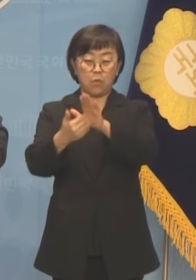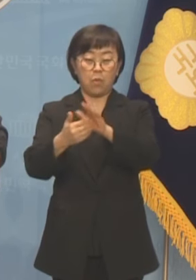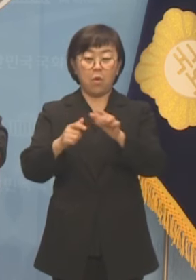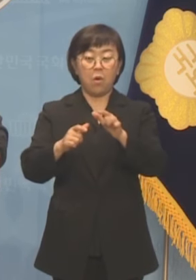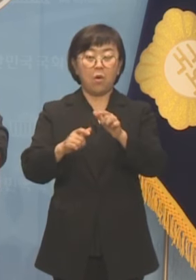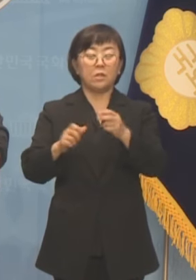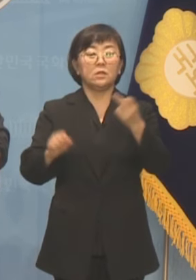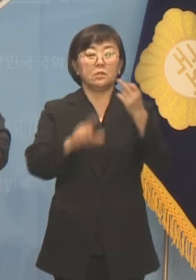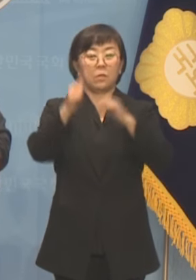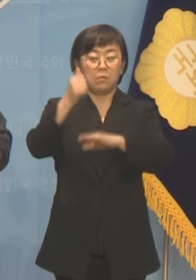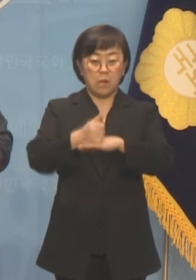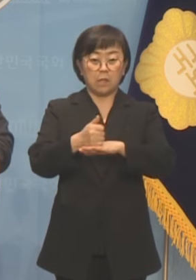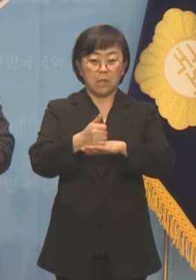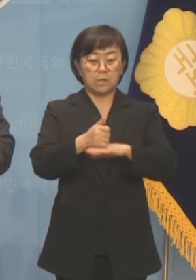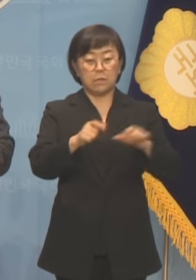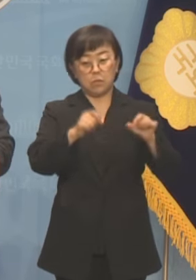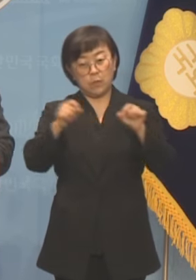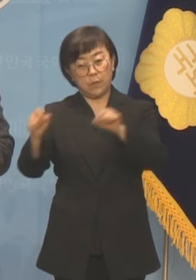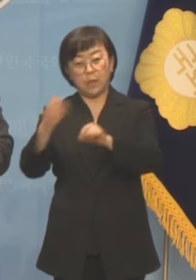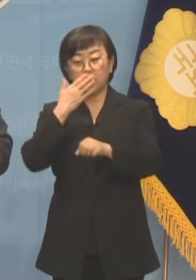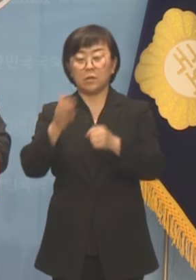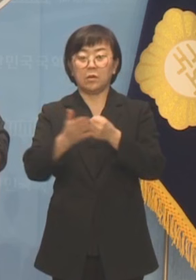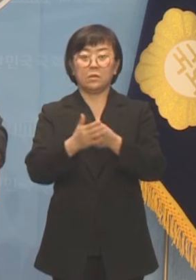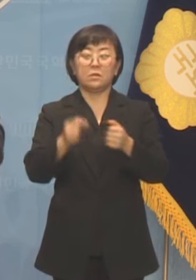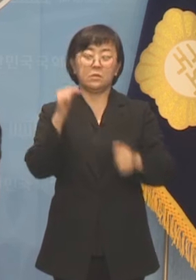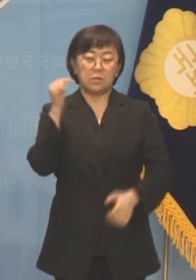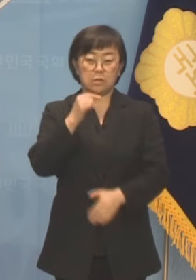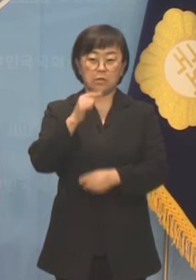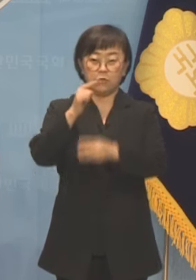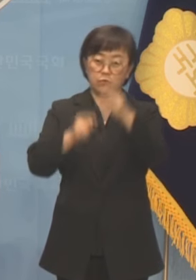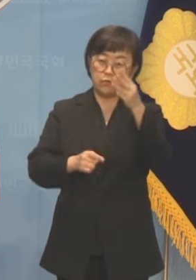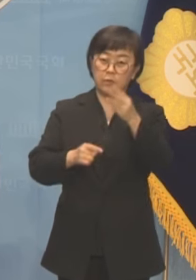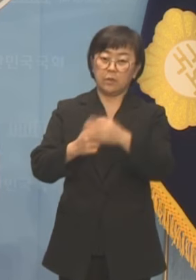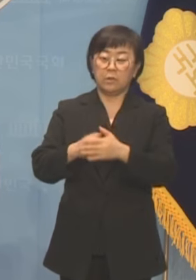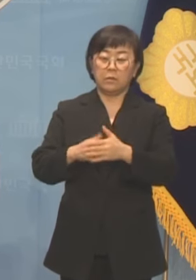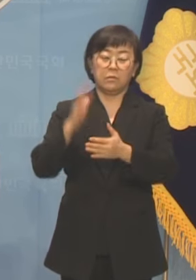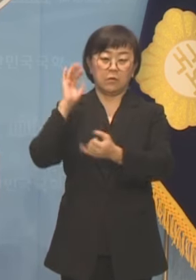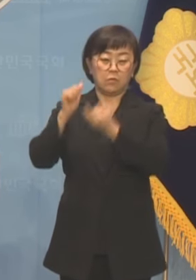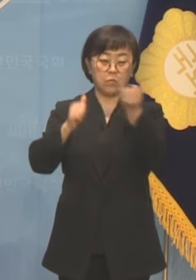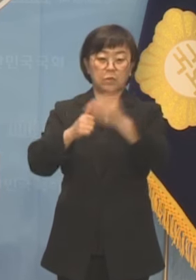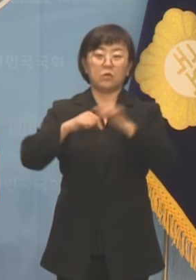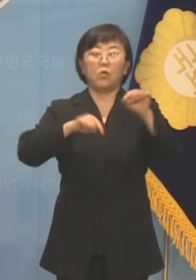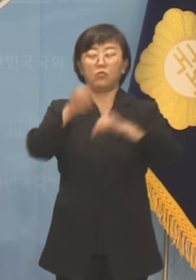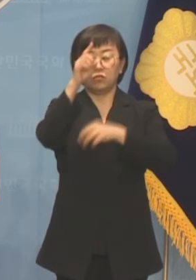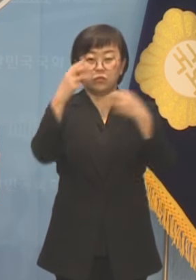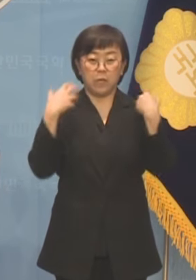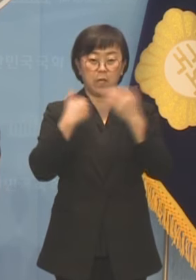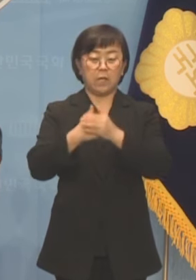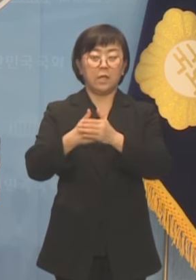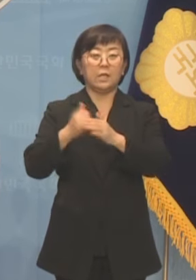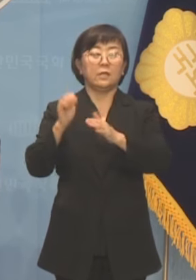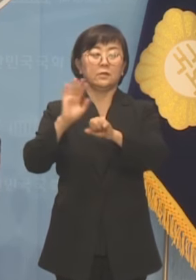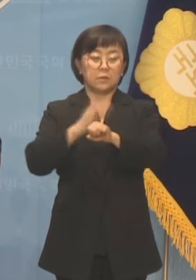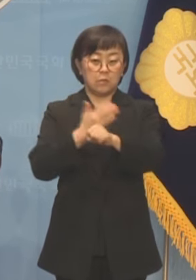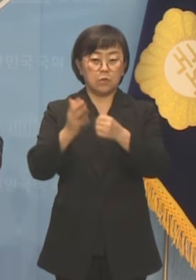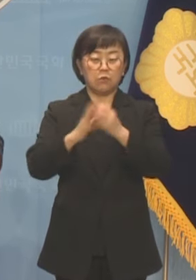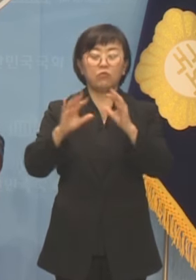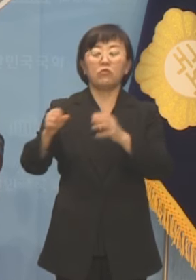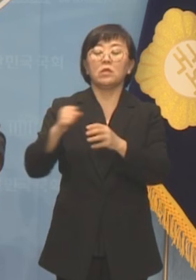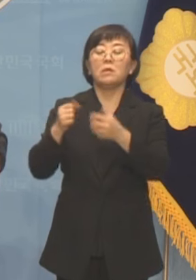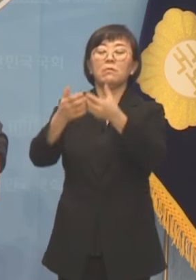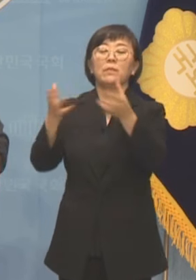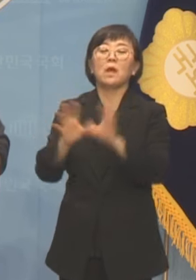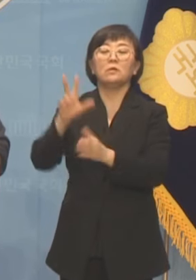올해 말까지 패스트 지정서 오게 된 것 은 철저히 윤성열 김건희 정권이 잘못이고 그들의 하순의 전락한 국힘당이